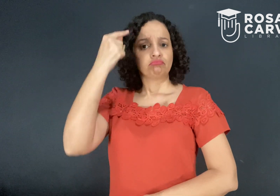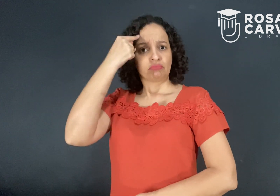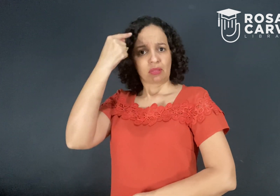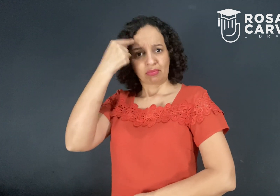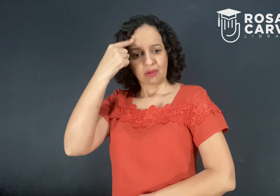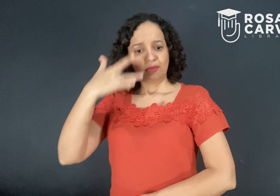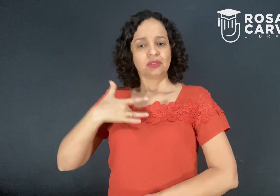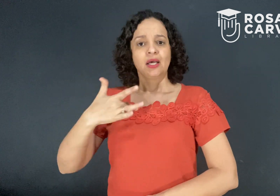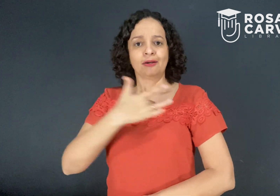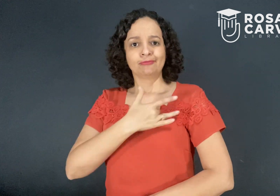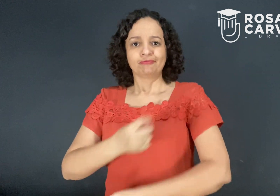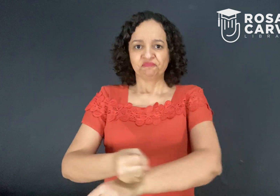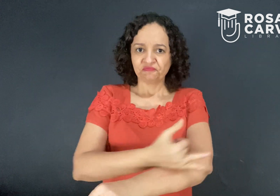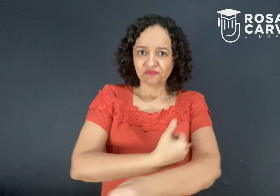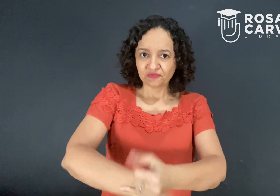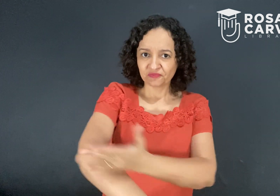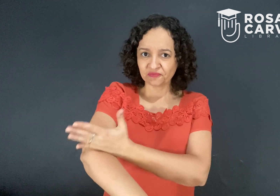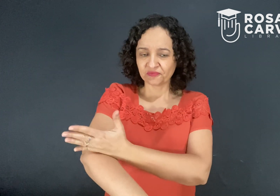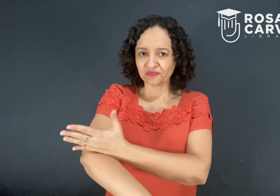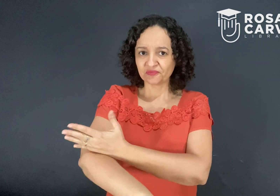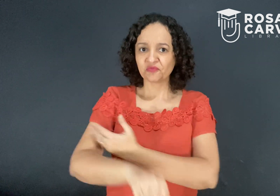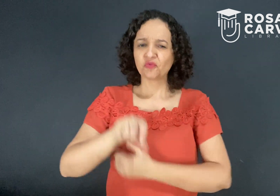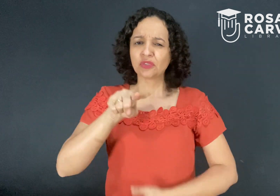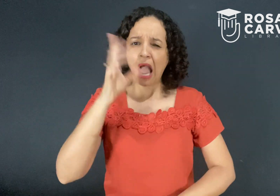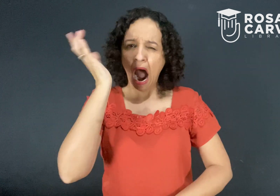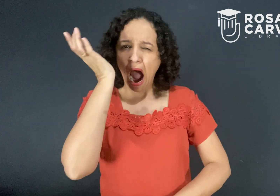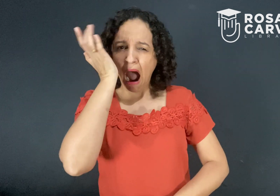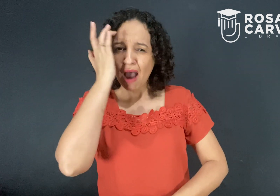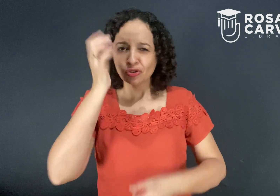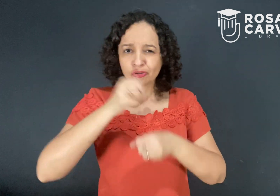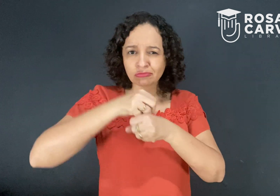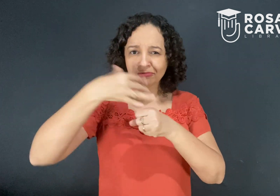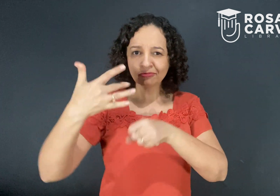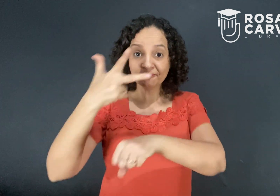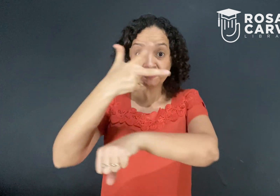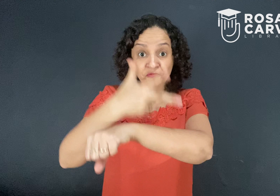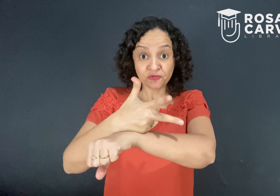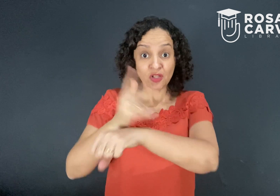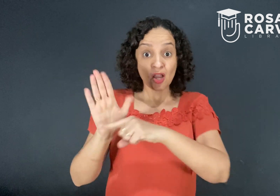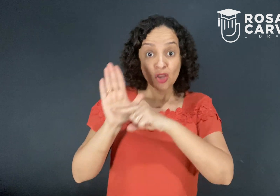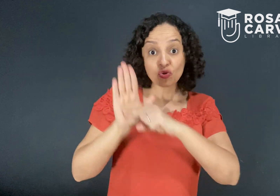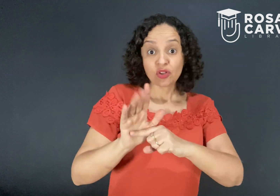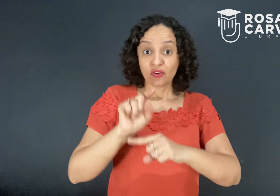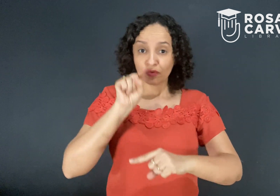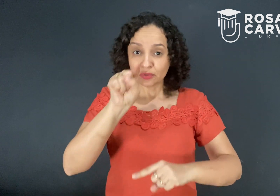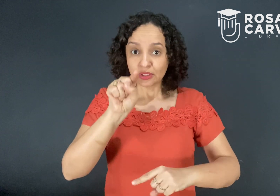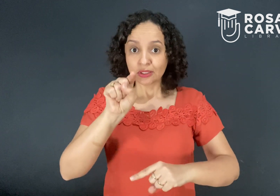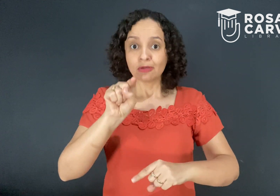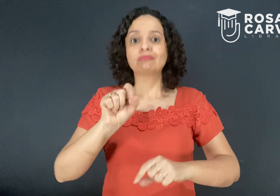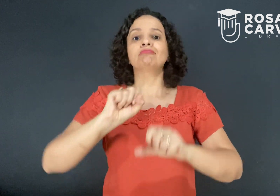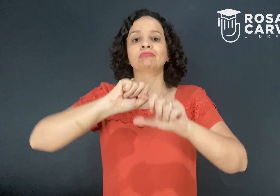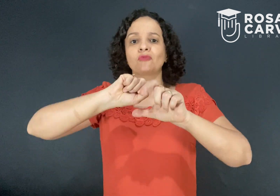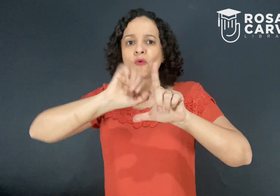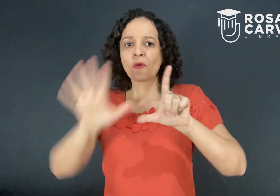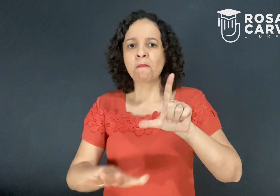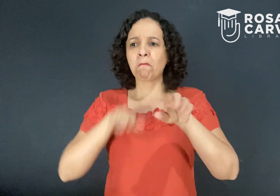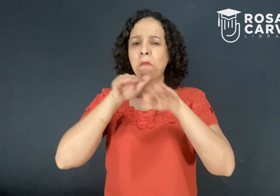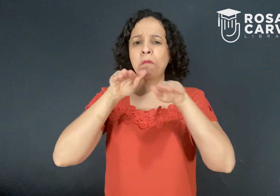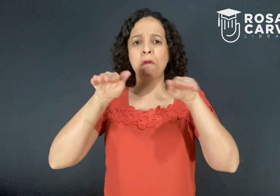saúde mental e saúde emocional. Se esse conteúdo te ajudou, compartilhe, curta, se inscreva no